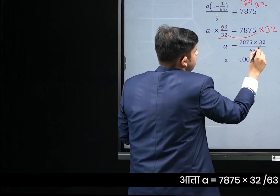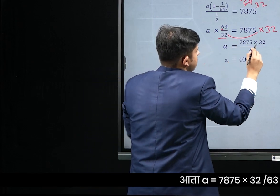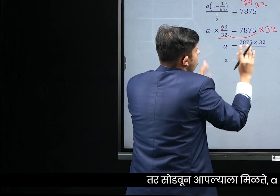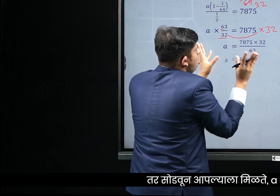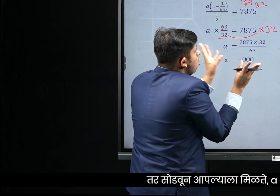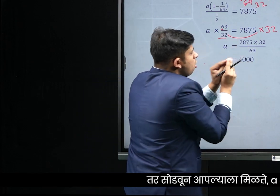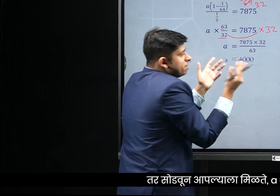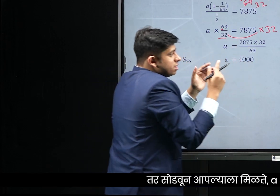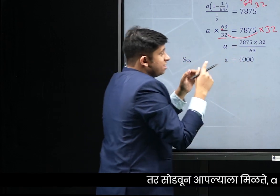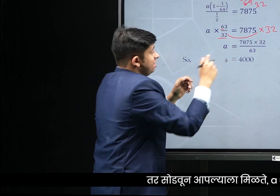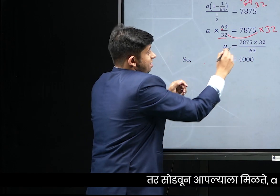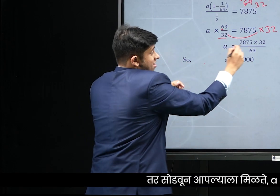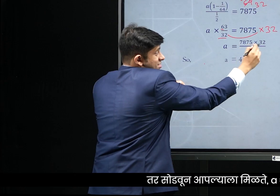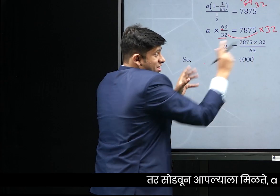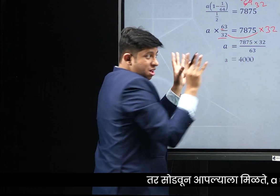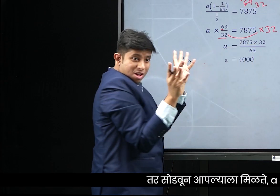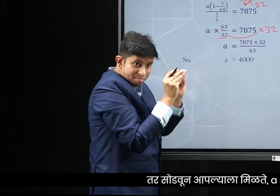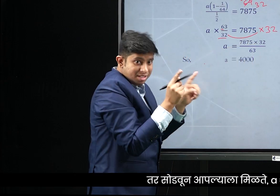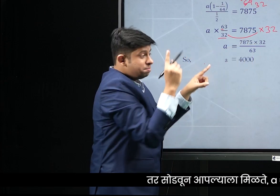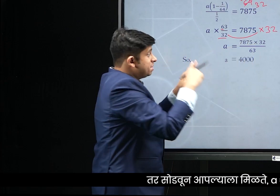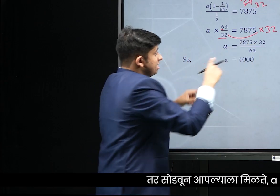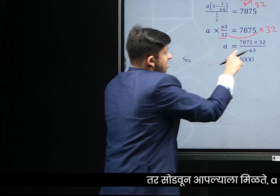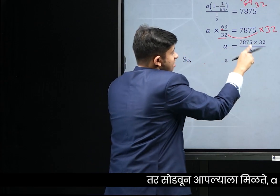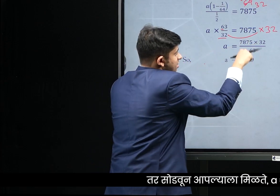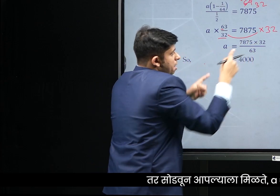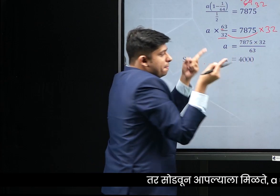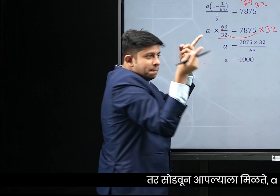तर सोडवून आपल्याला मिळते equals 4000.